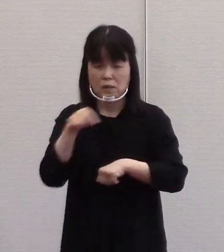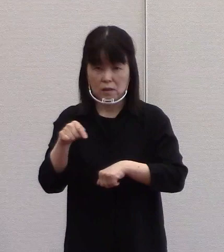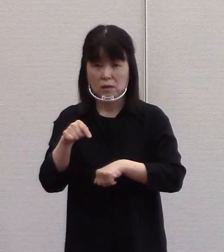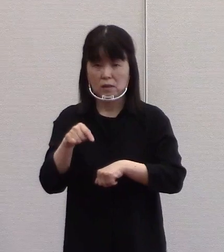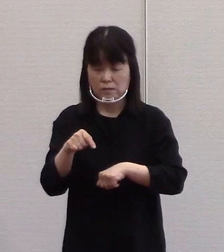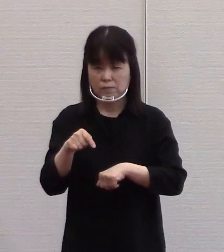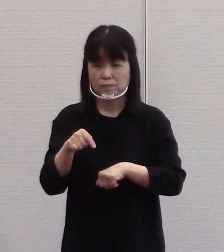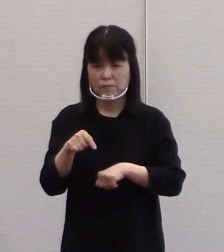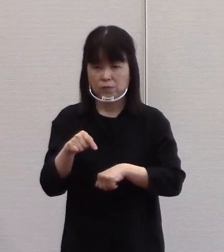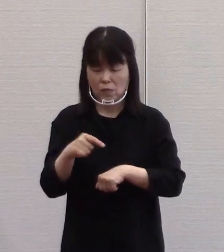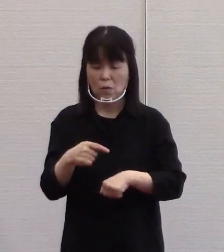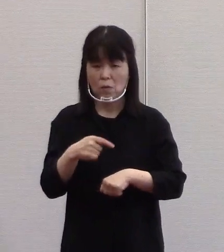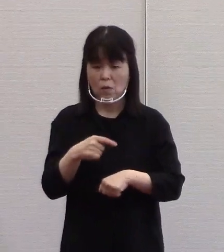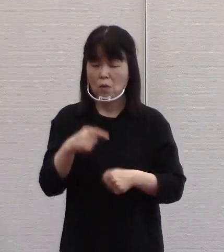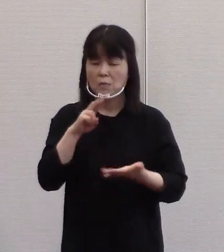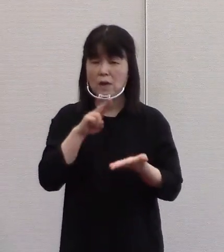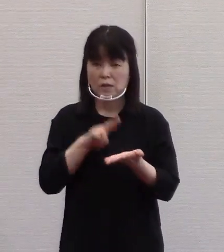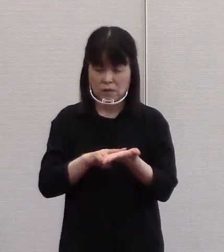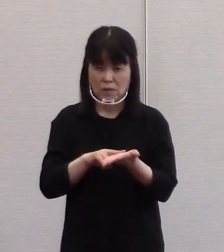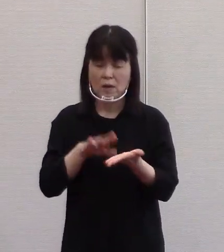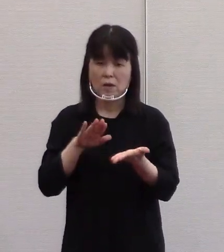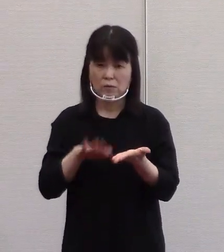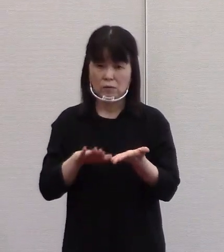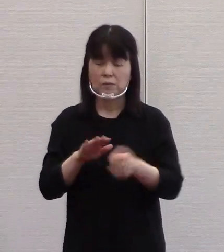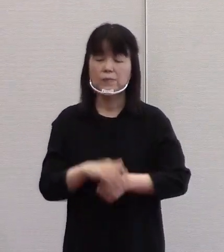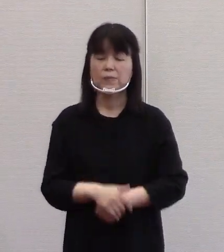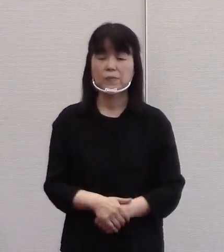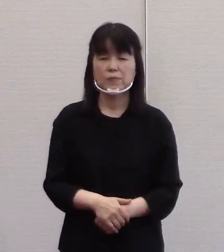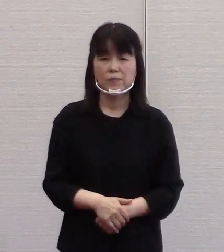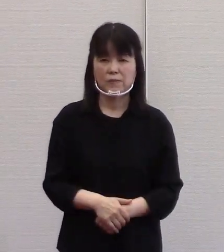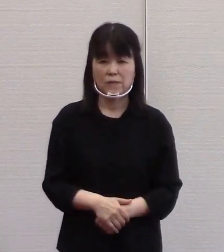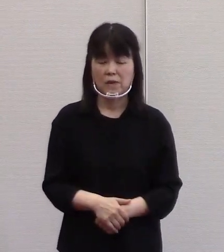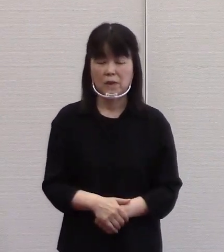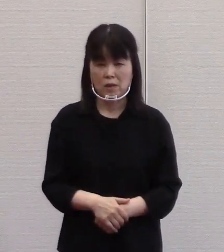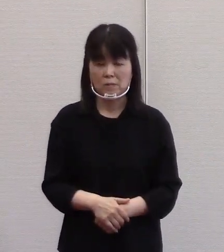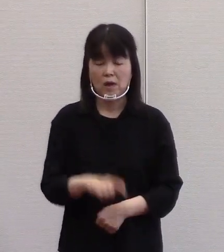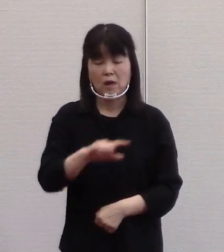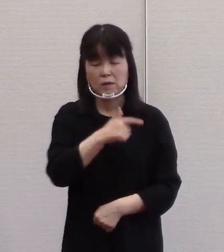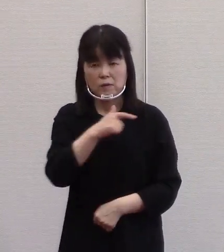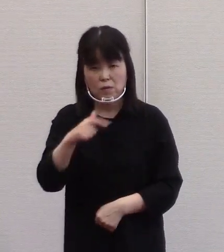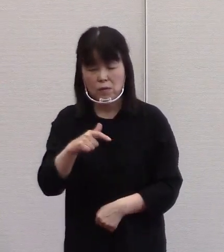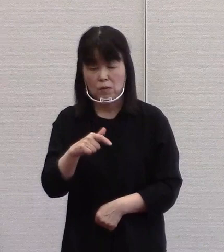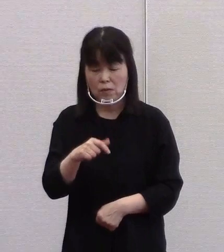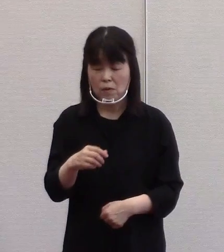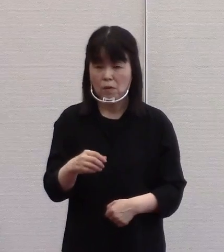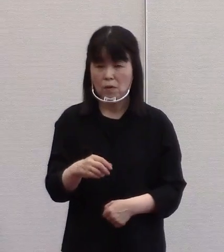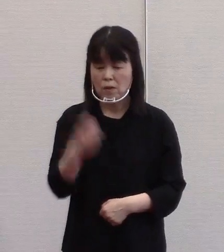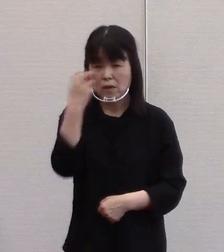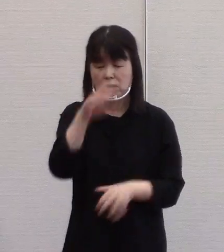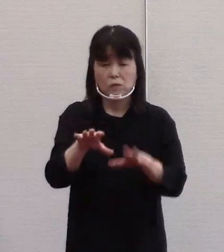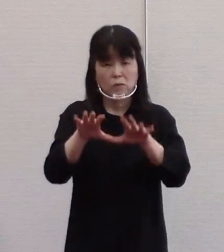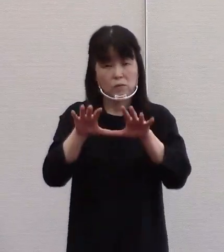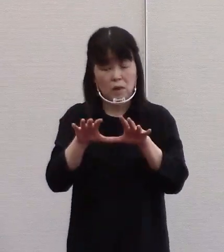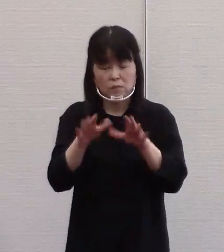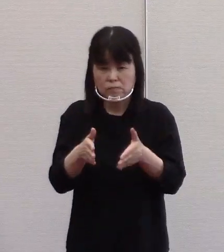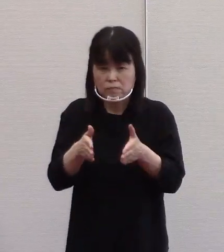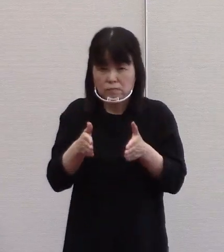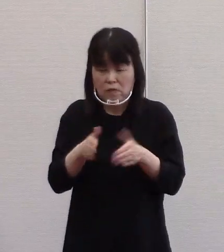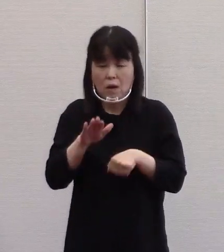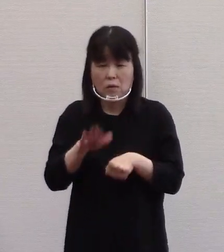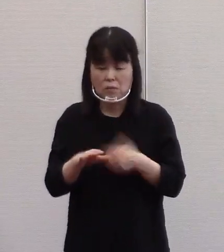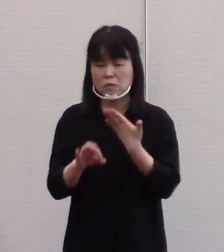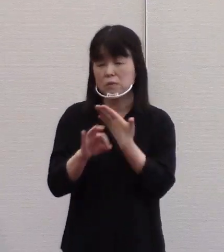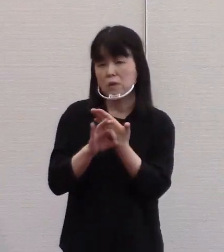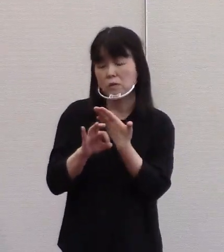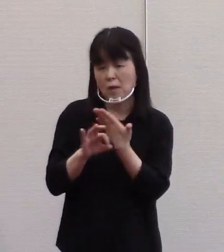あ、いろんな抑制が働くというのは、その風評被害というか、その詮索したり、その誹謗